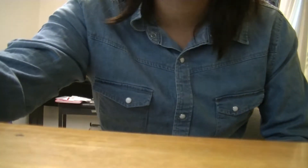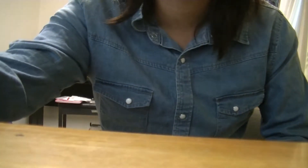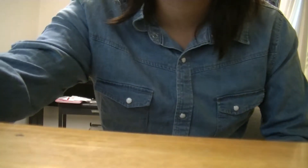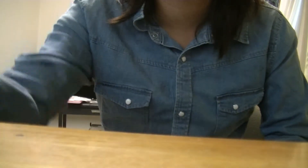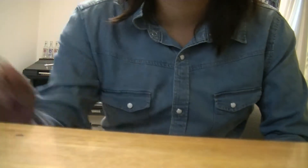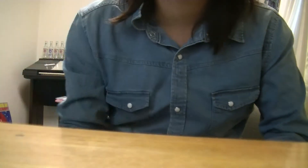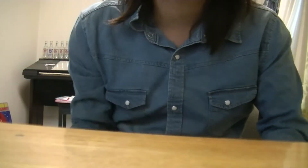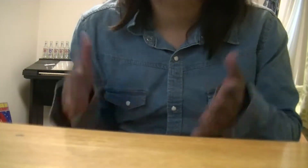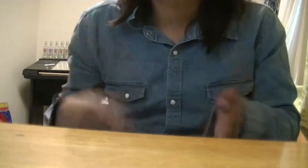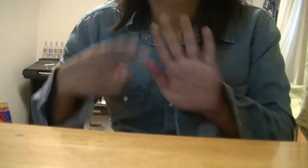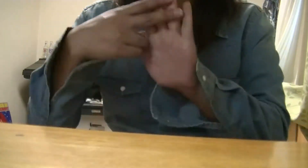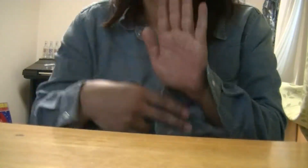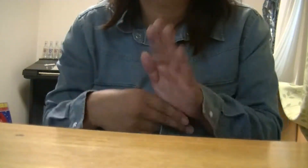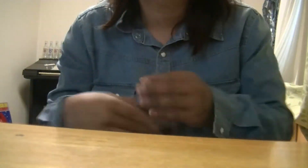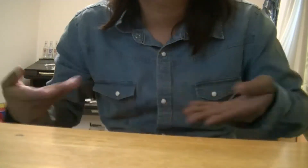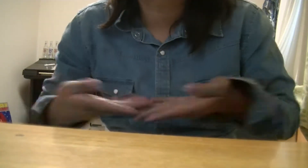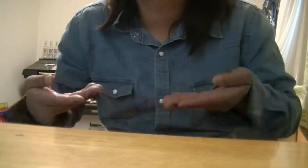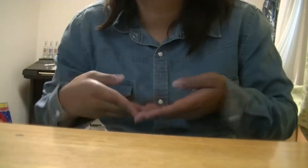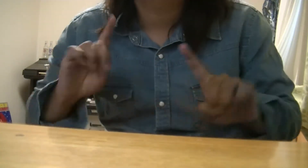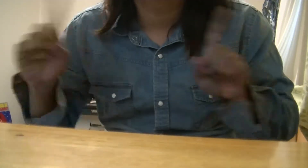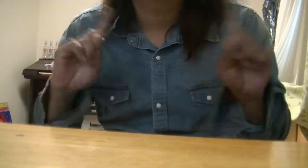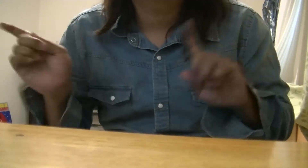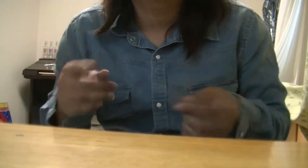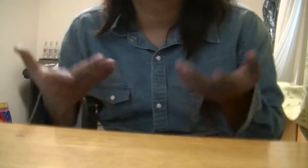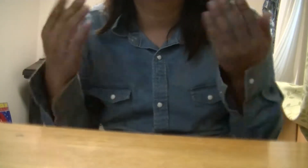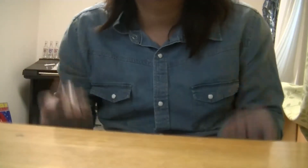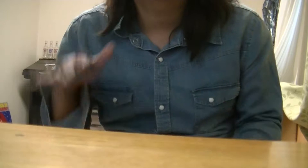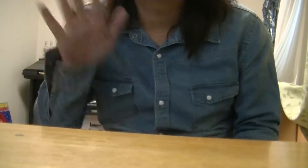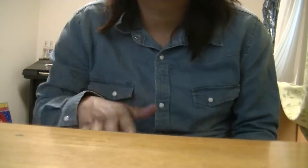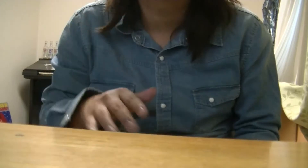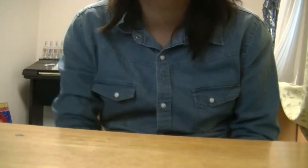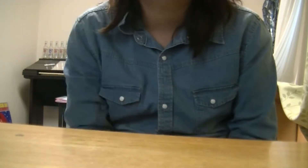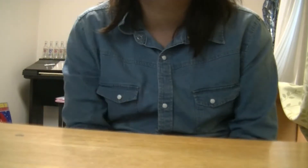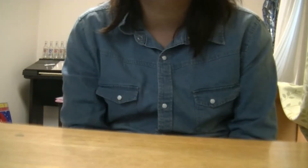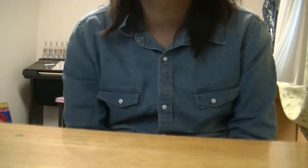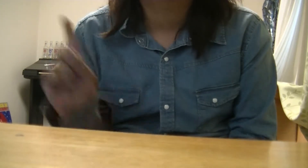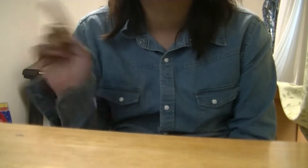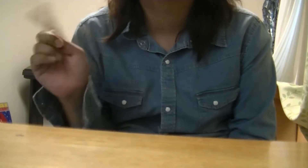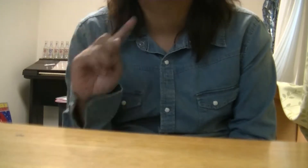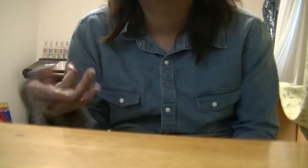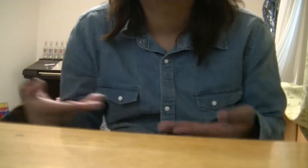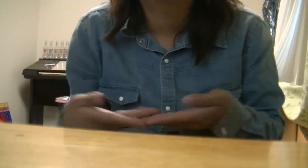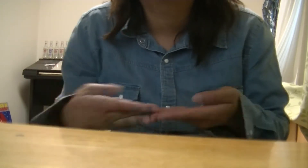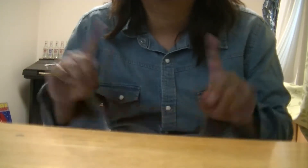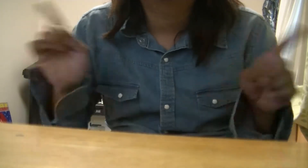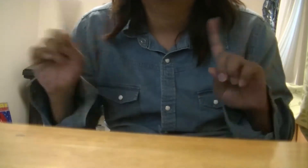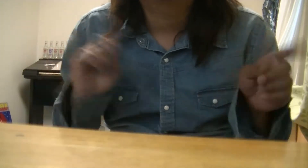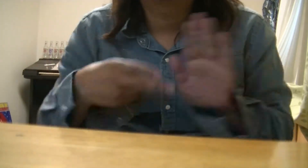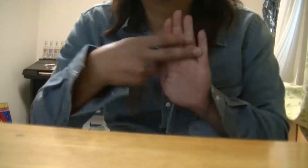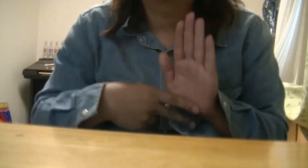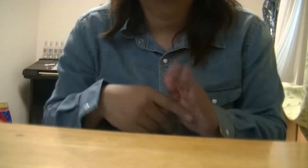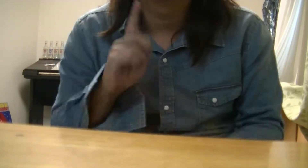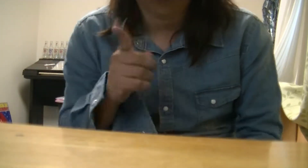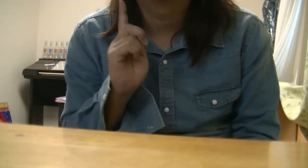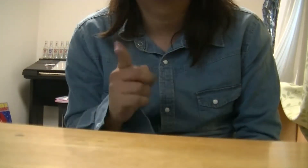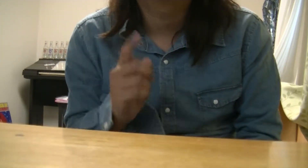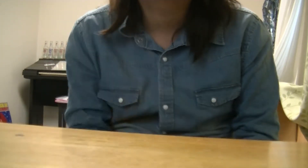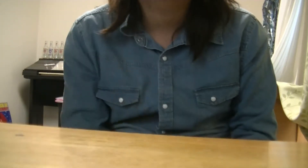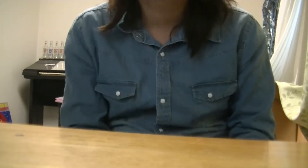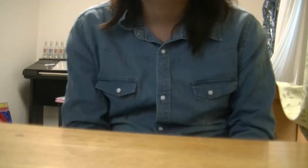今日のテーマは仕事の遊び家です。なんでこの仕事の遊び家っていうテーマでいくかっていうと、新し